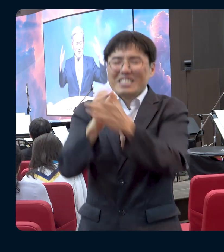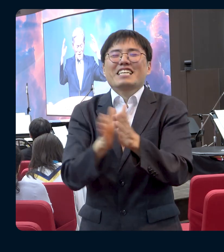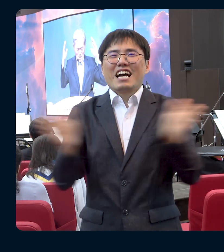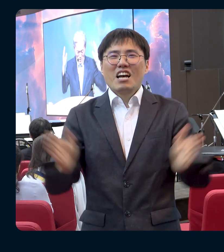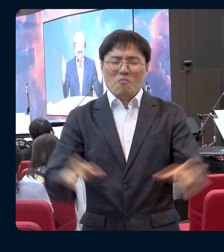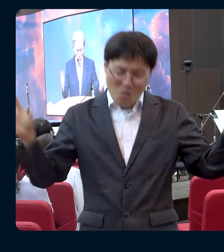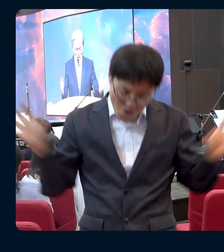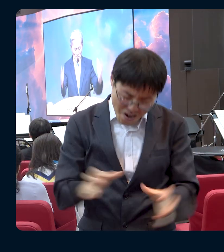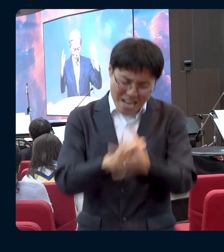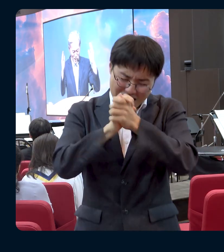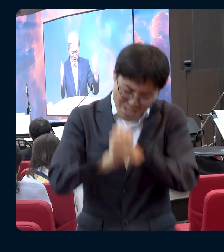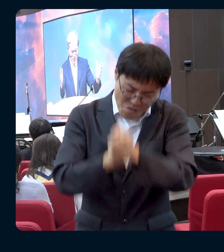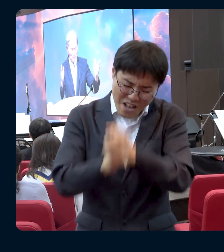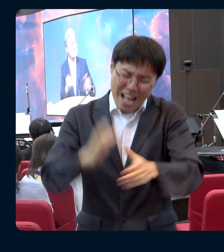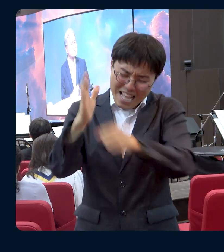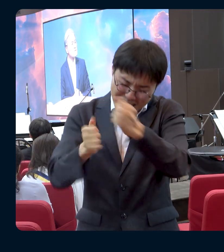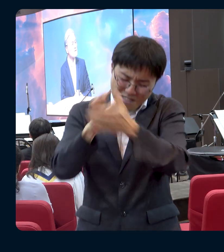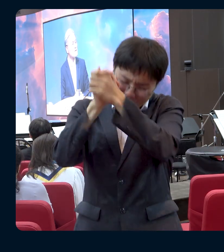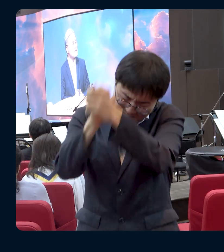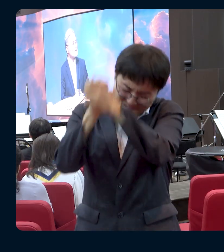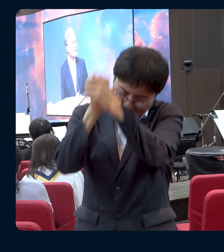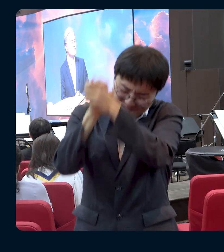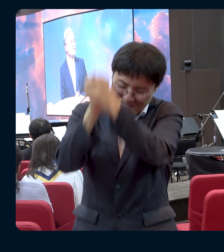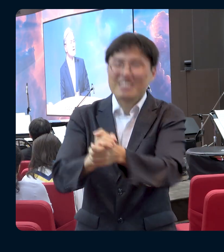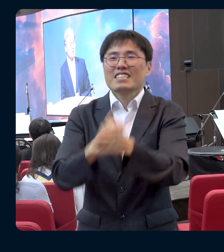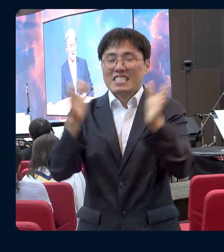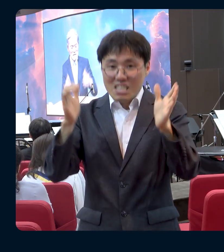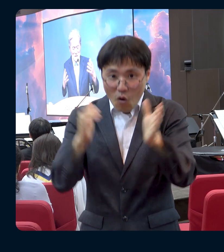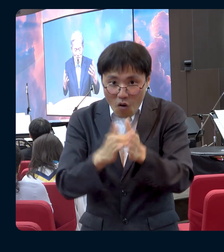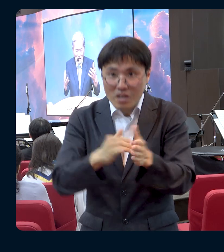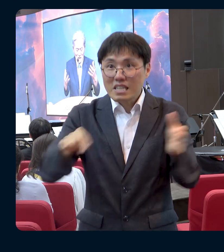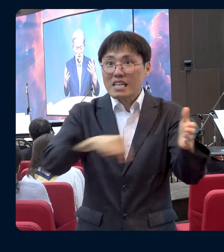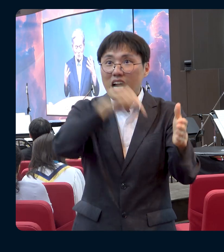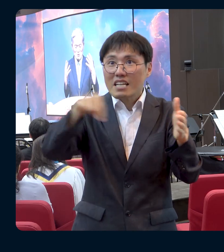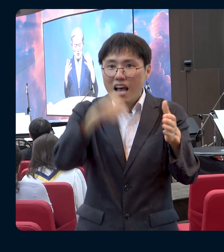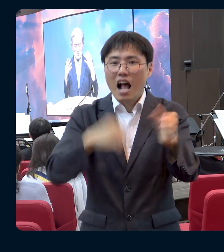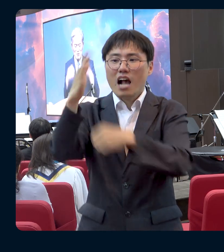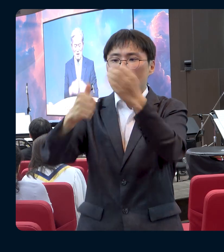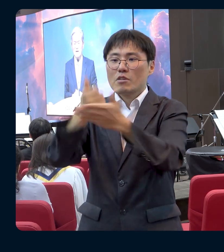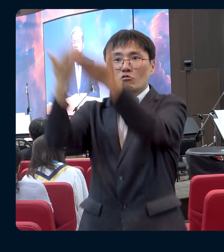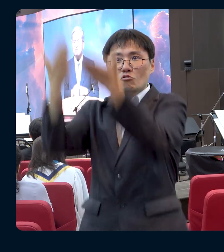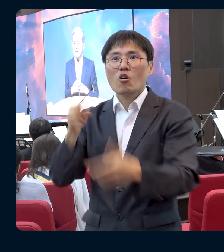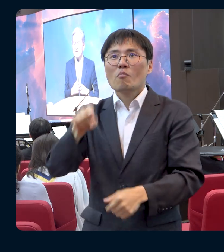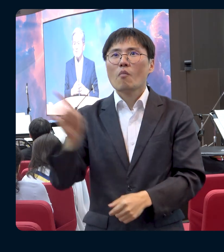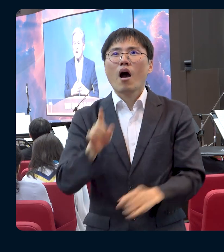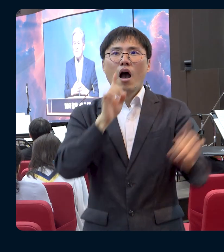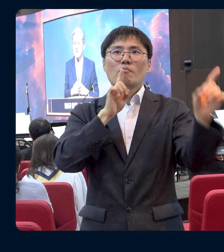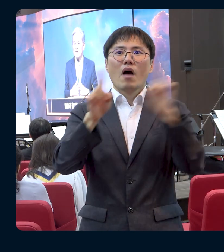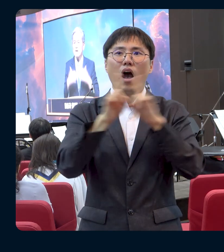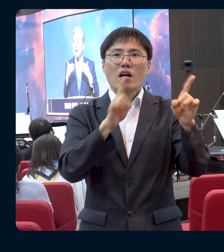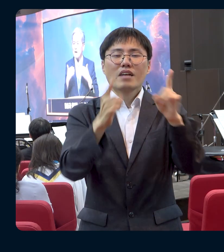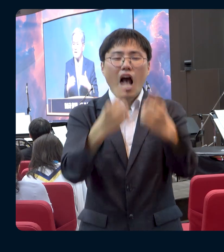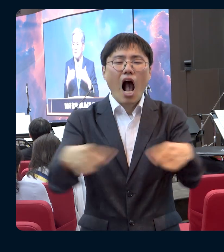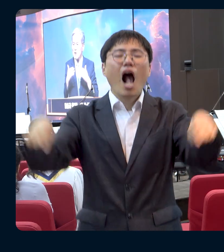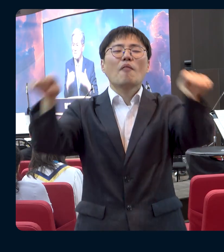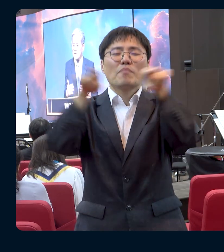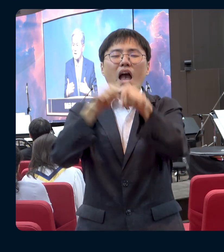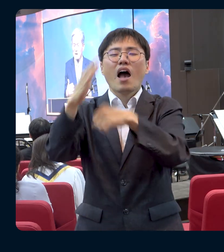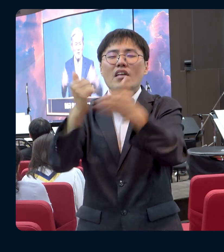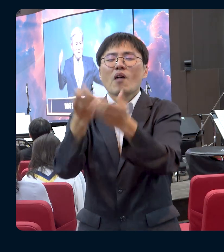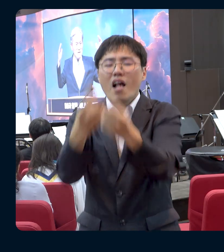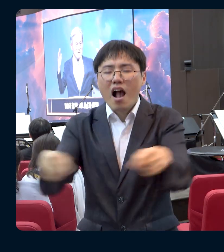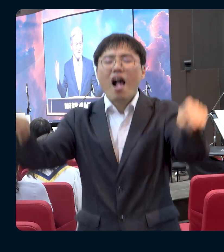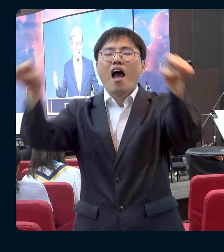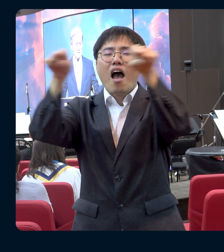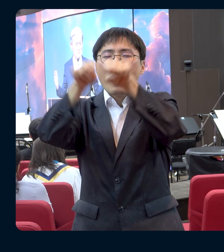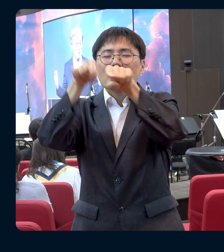그러니까 모여서 계속 기도하면 하나님 어떻게 할까요? 그렇게 묻는 가운데 그때 하나님께 주신 것이 뭐냐? 말씀과 함께, 하나님과